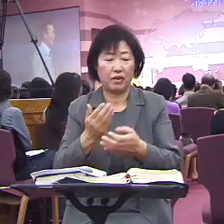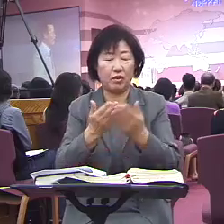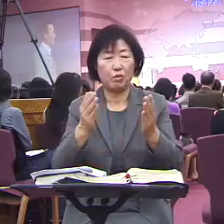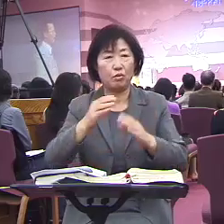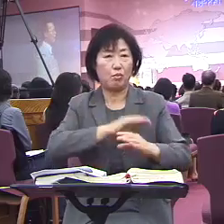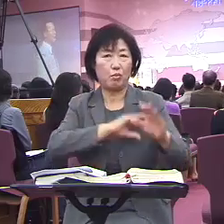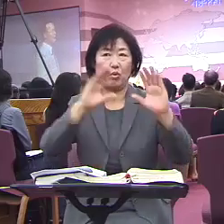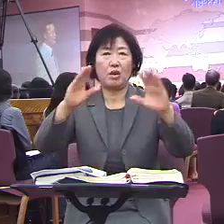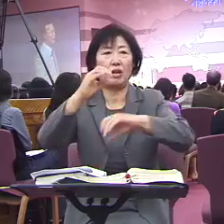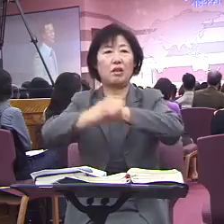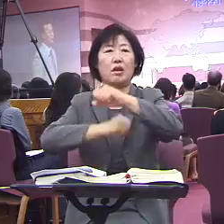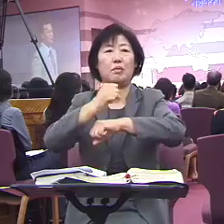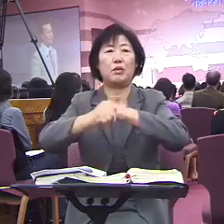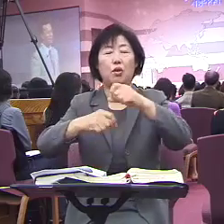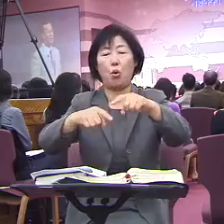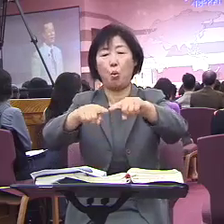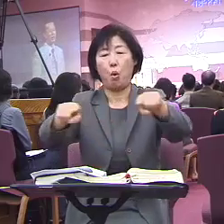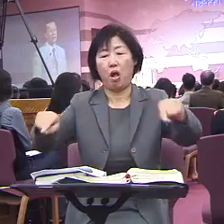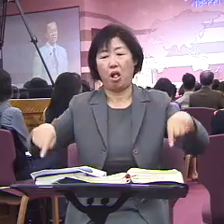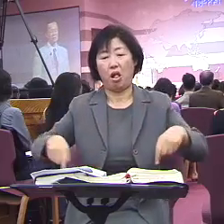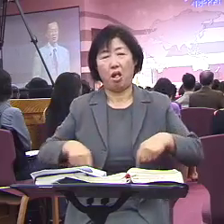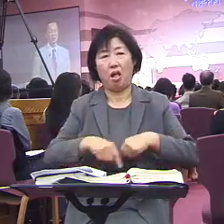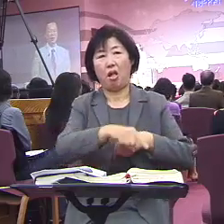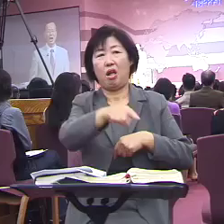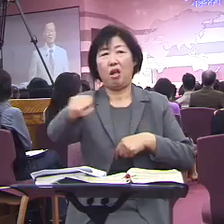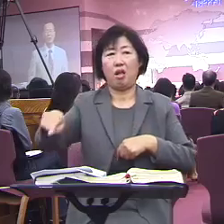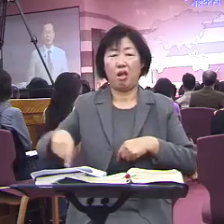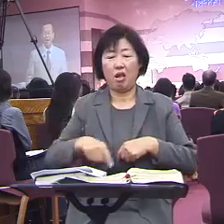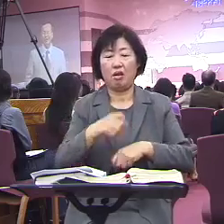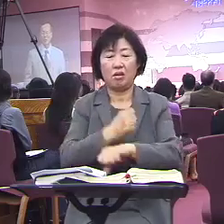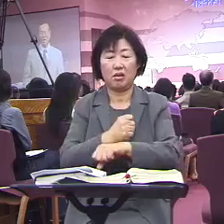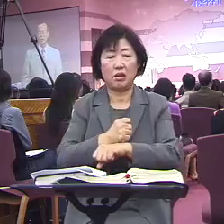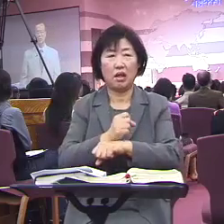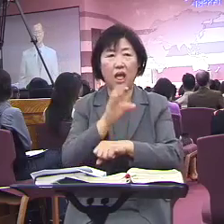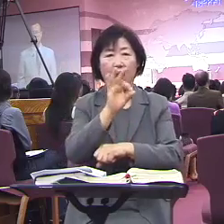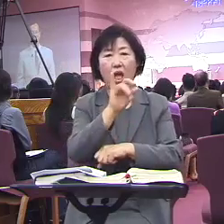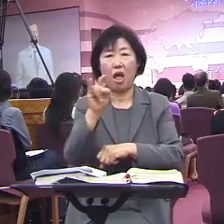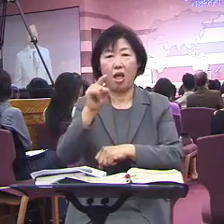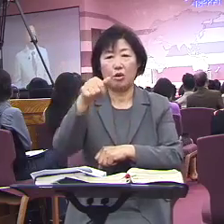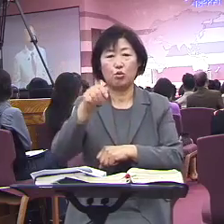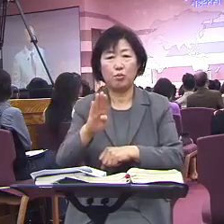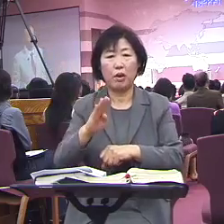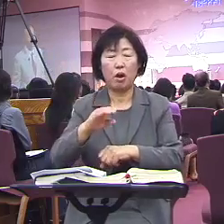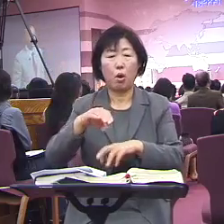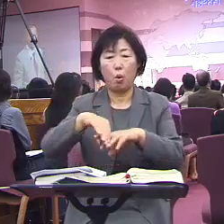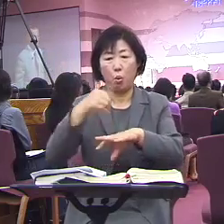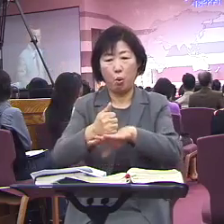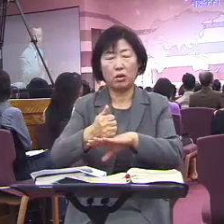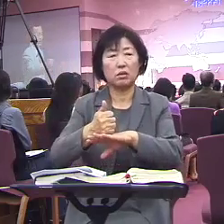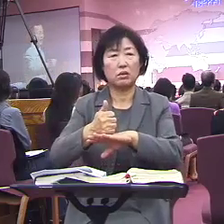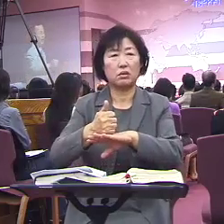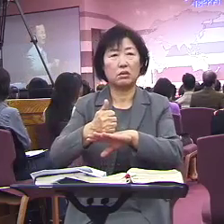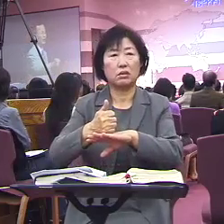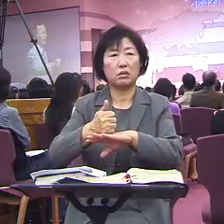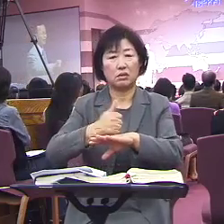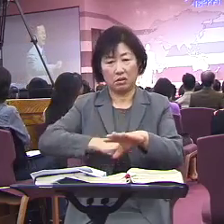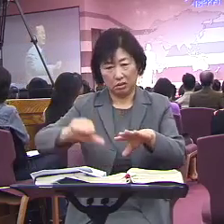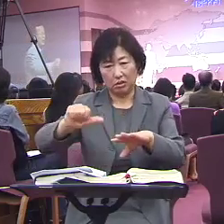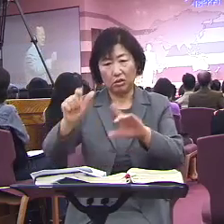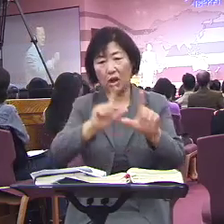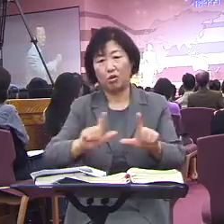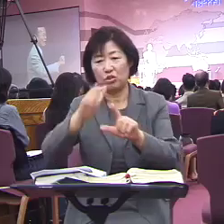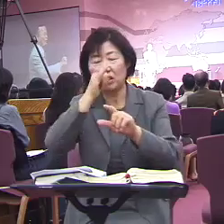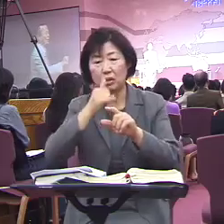여러분, 모세는 나름대로 원을 그리고 있었어요. 40년 전에 애굽의 왕자로 살고 있었을 때는 할 수 있다,